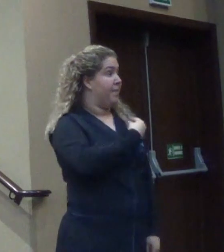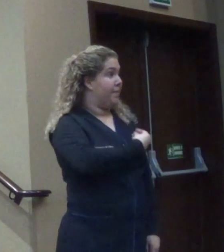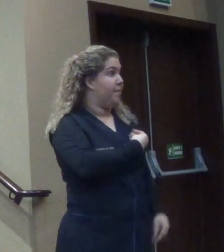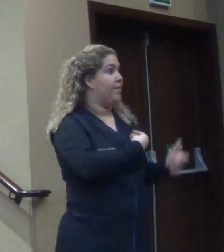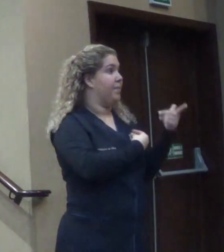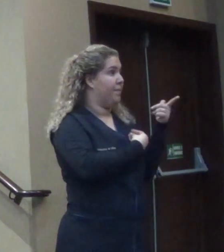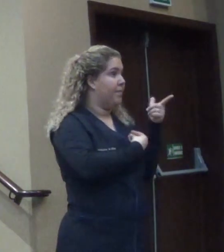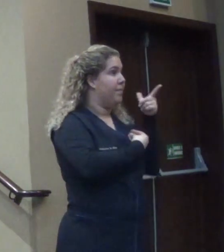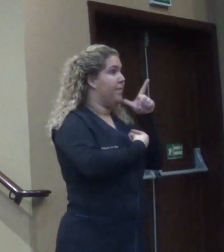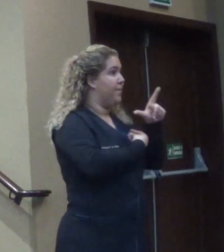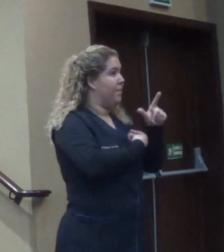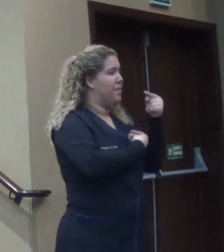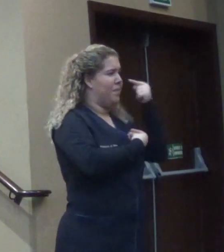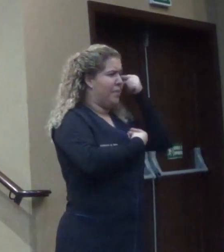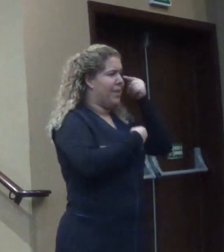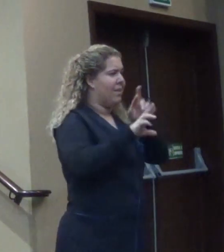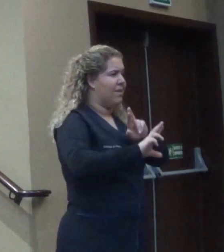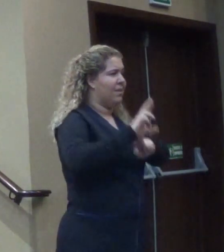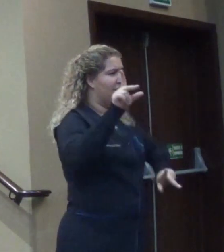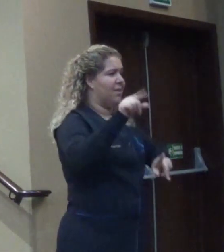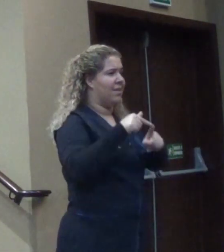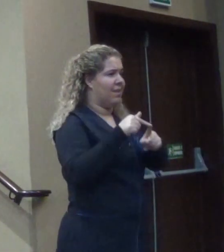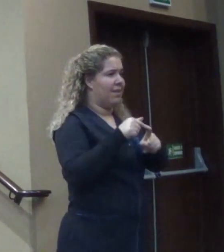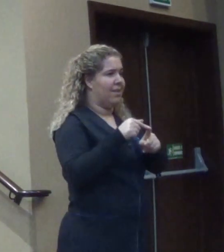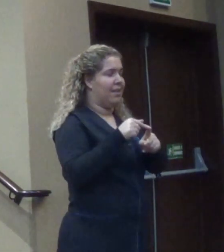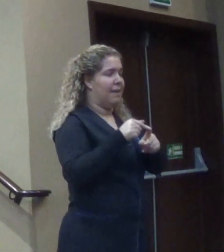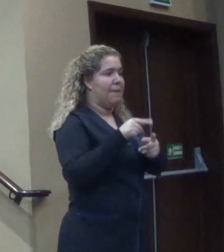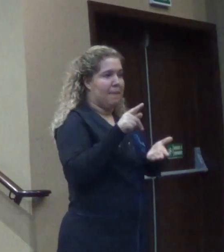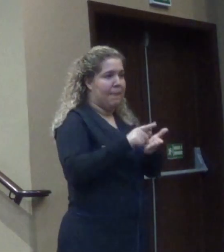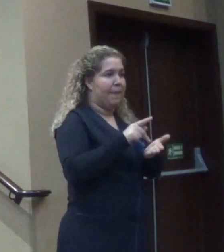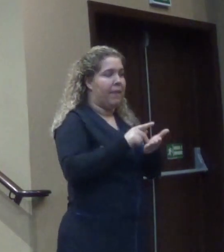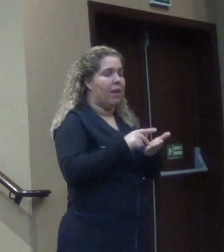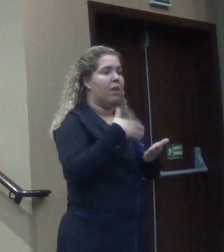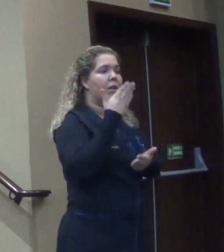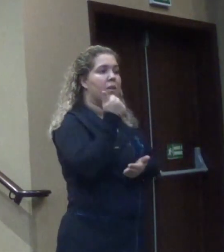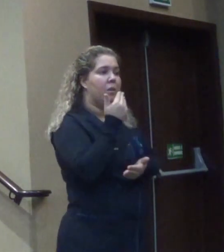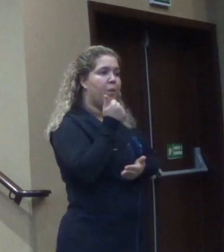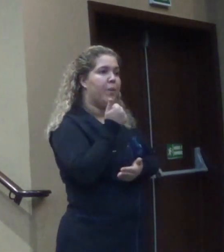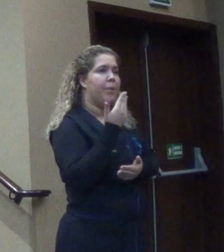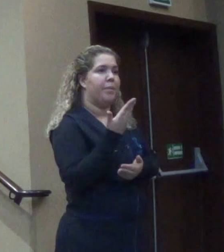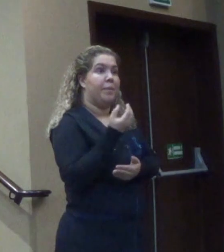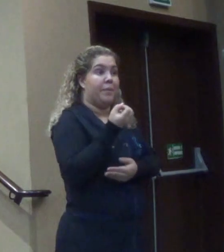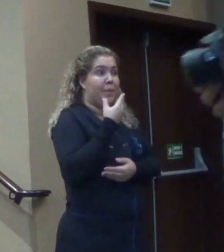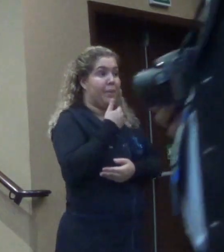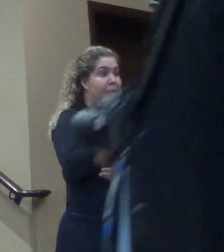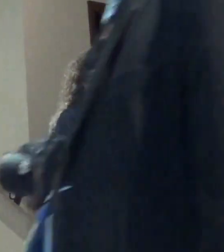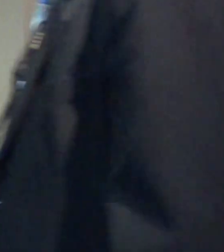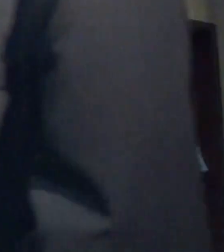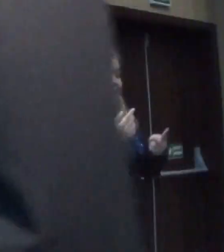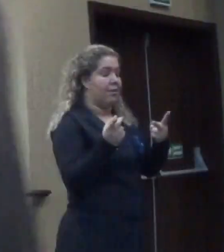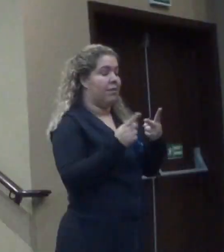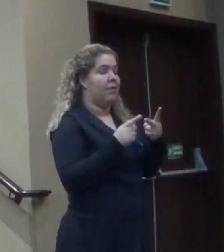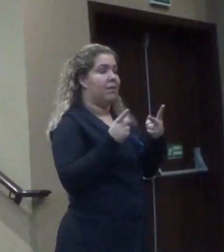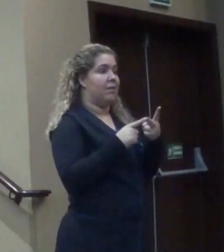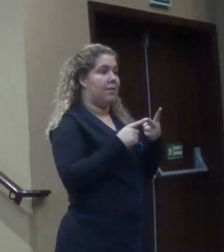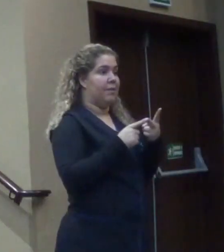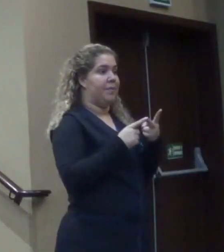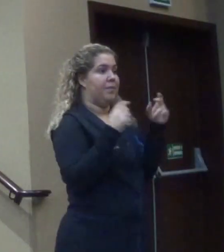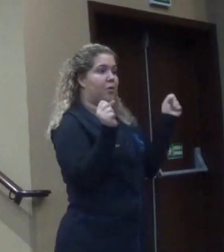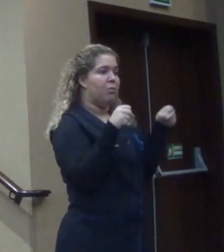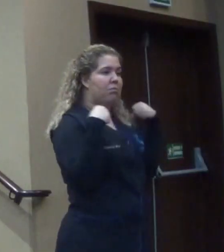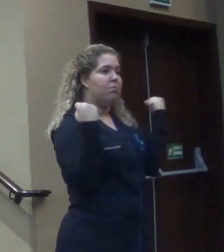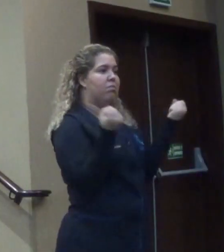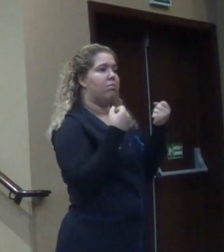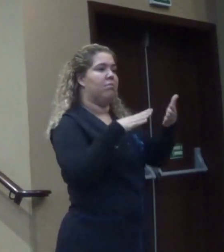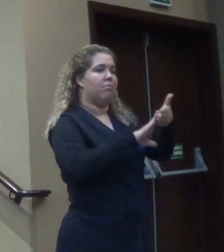faz uma enorme diferença, não só no fato de que eles vão viver mais,